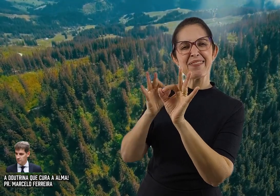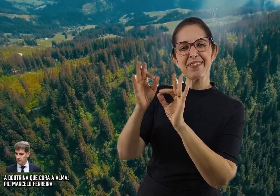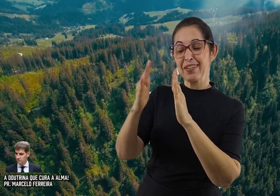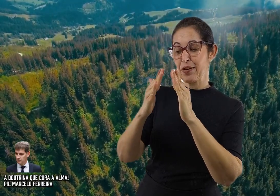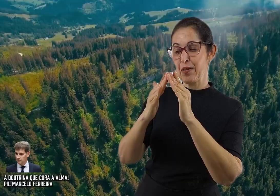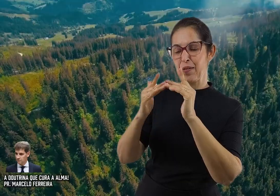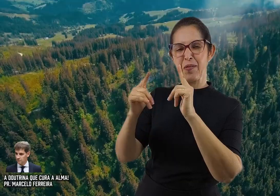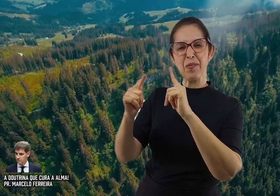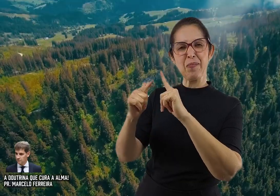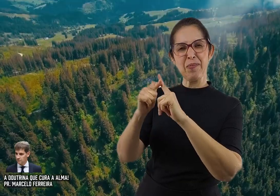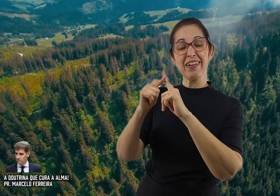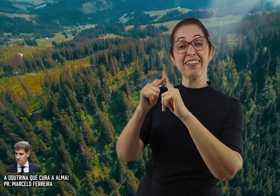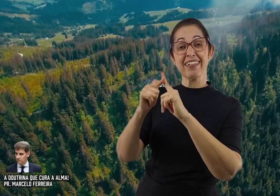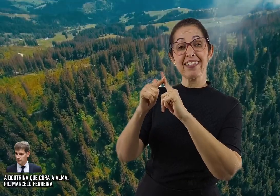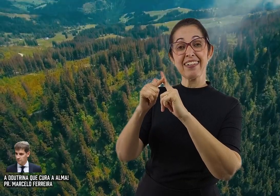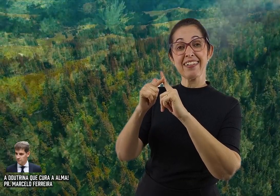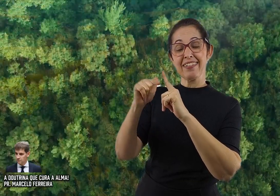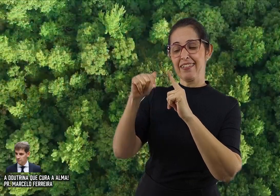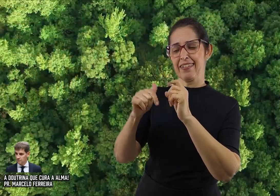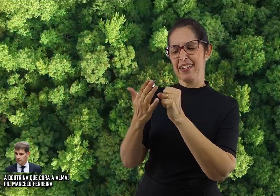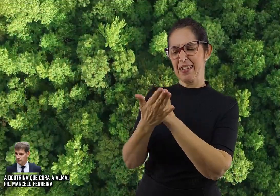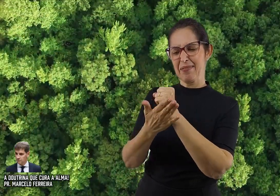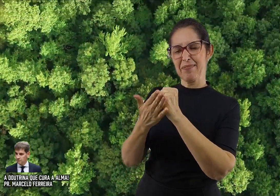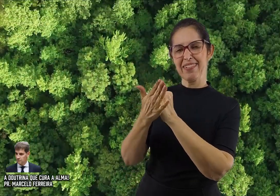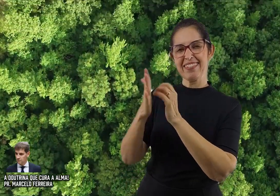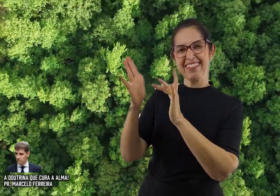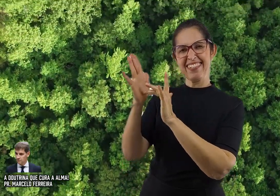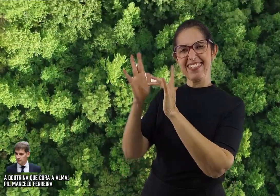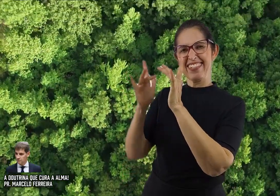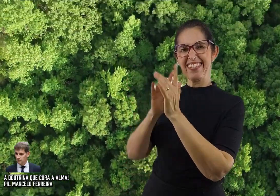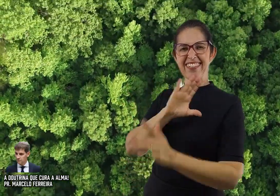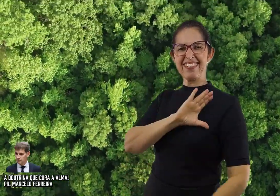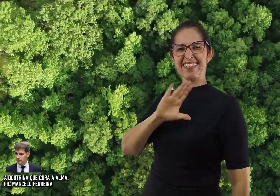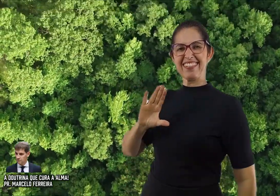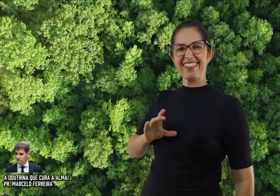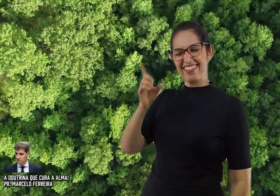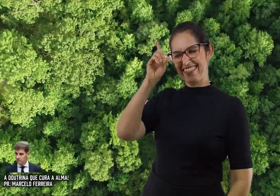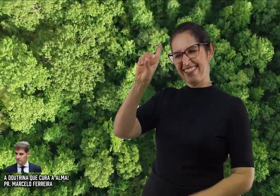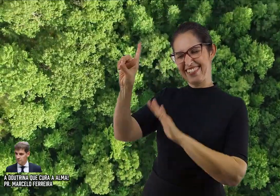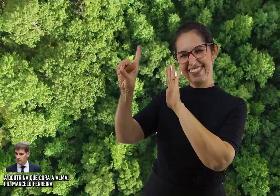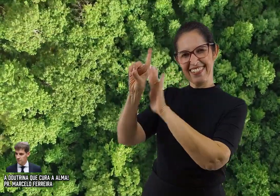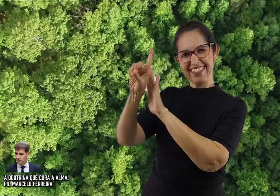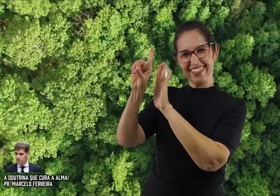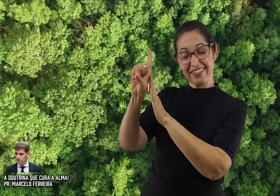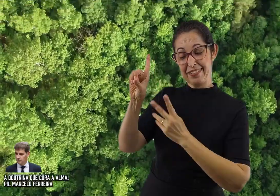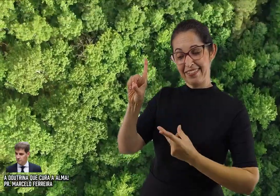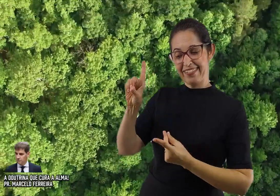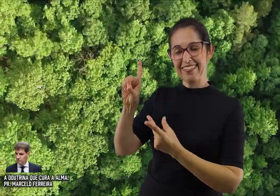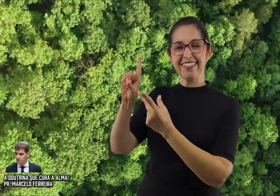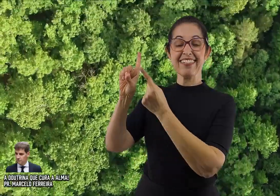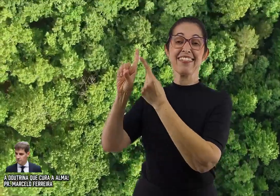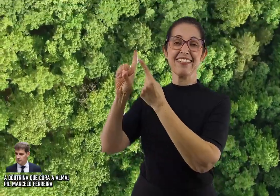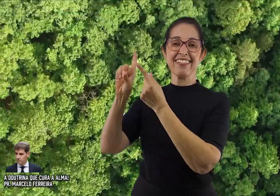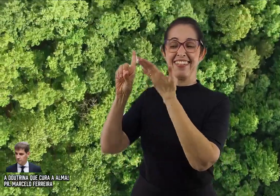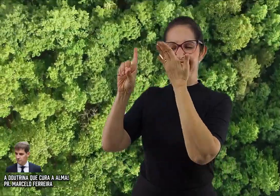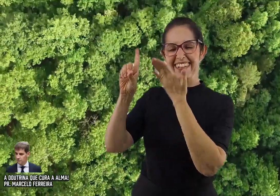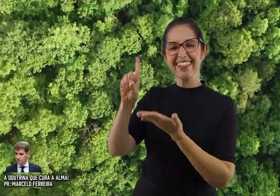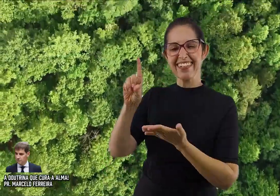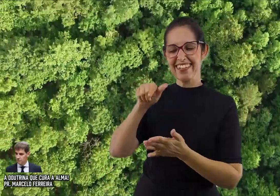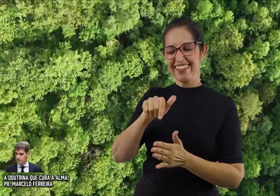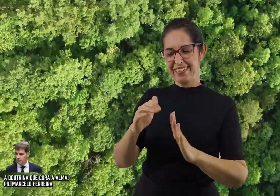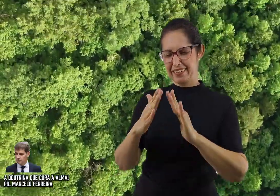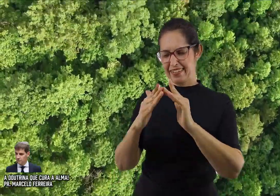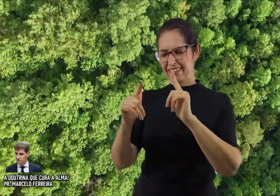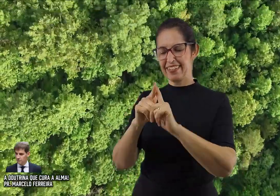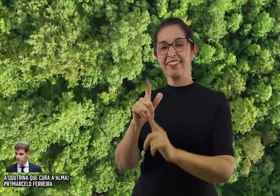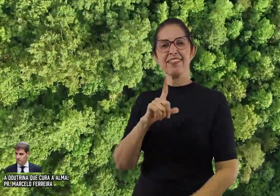igreja, que a base não tem outro fundamento, Jesus Cristo o Senhor, a rocha inabalável. Uma igreja coberta pelo poder